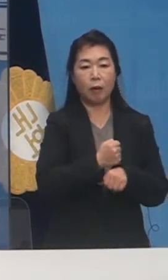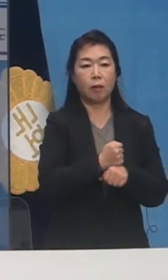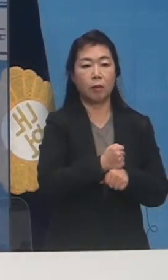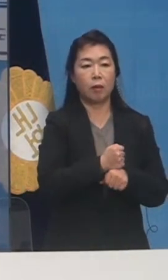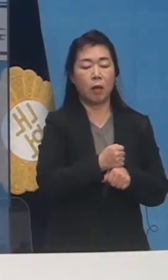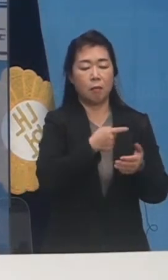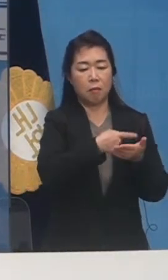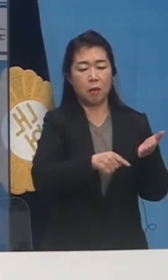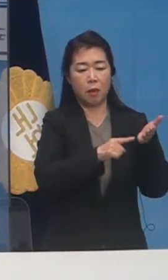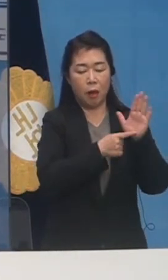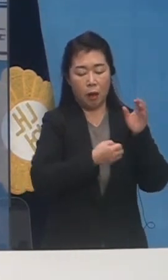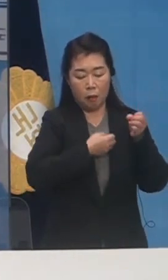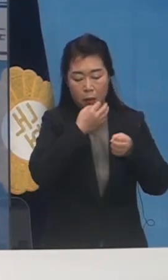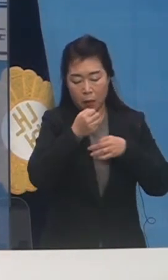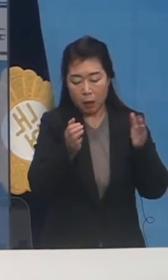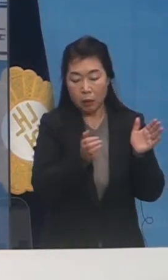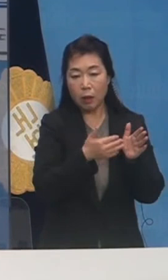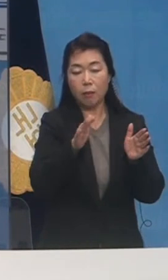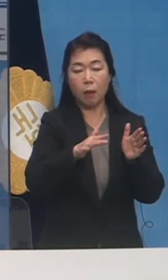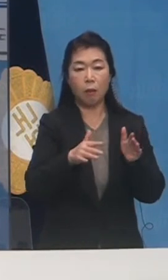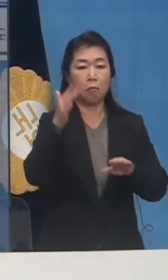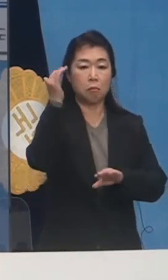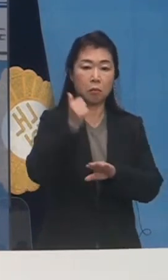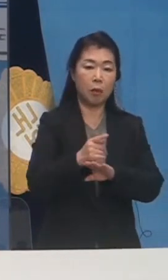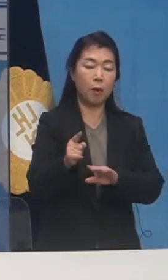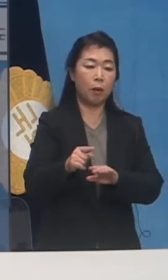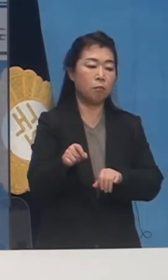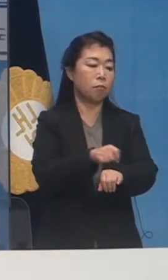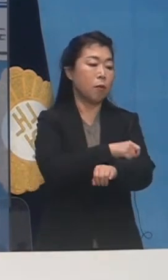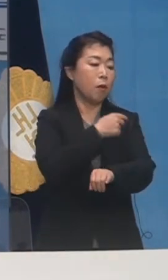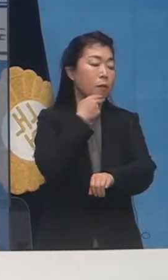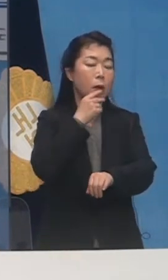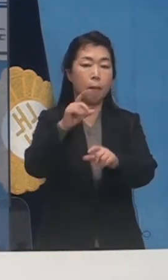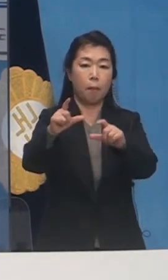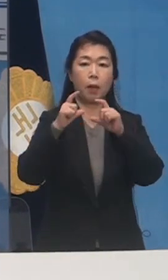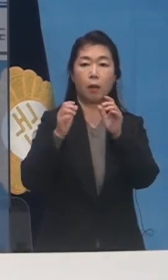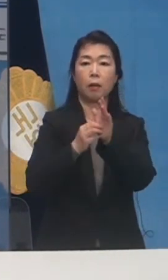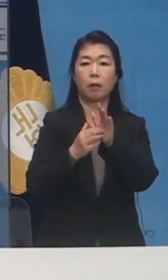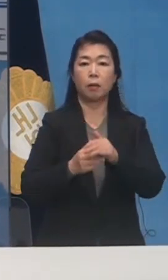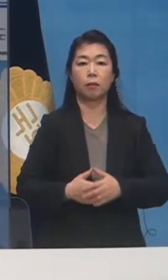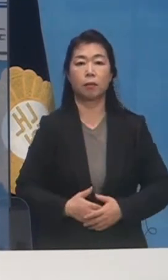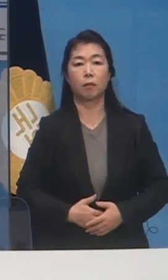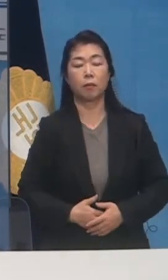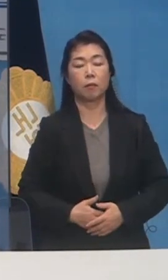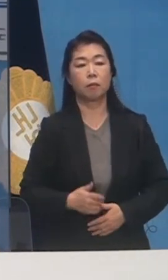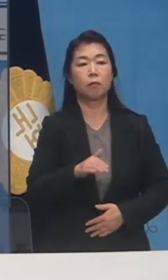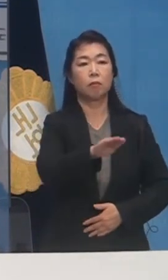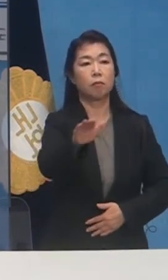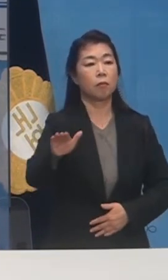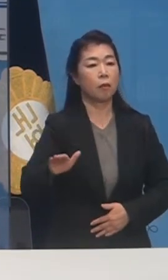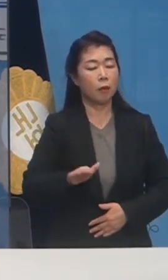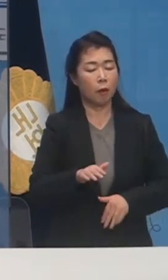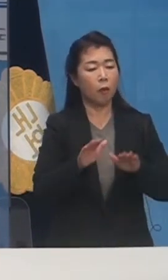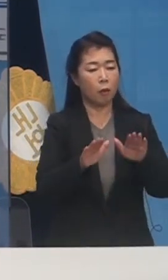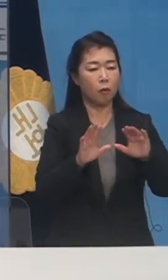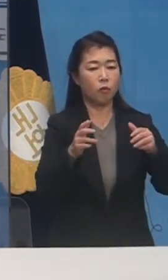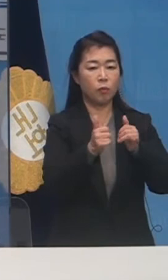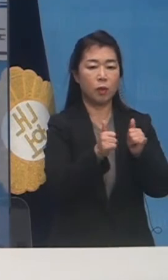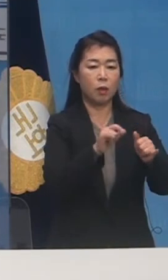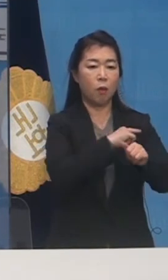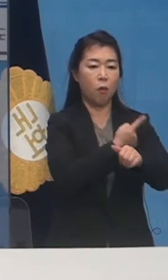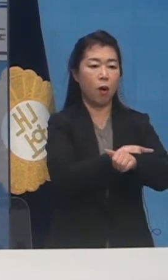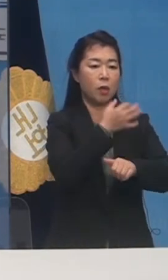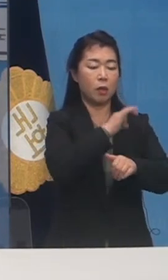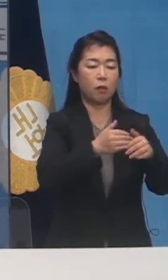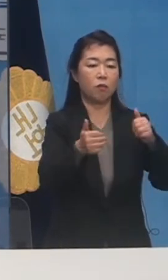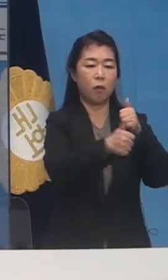사실을 알렸으나 돌아온 것 그런 일이 없었다는 통보였다. 우리는 오늘